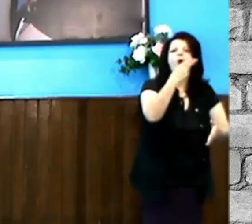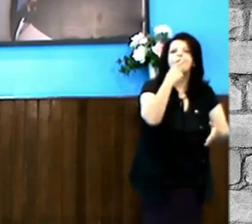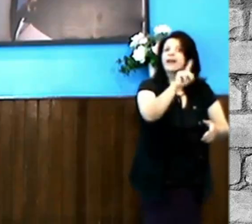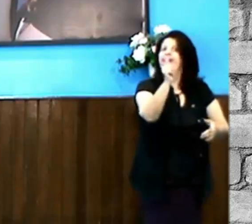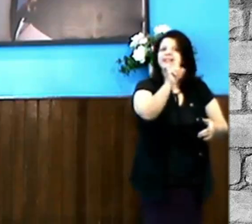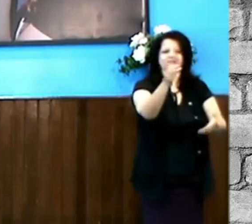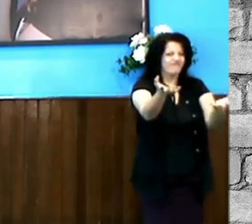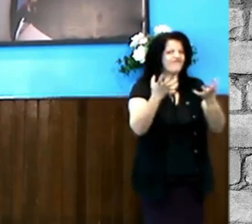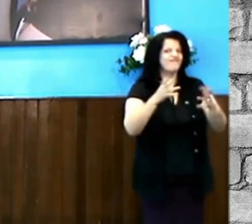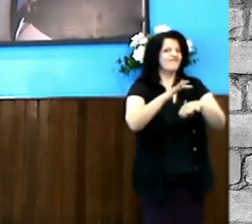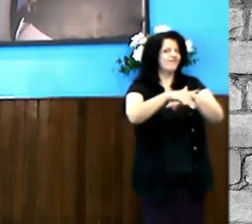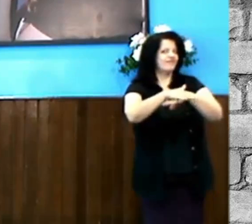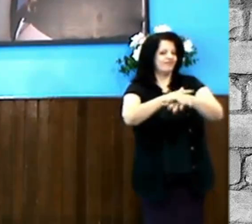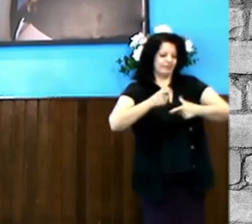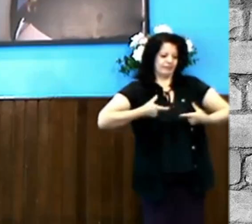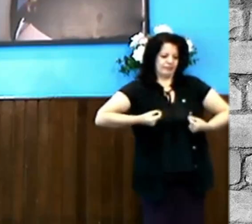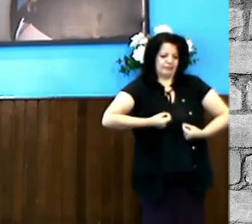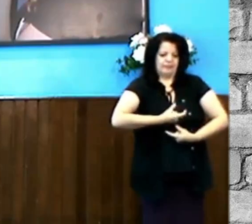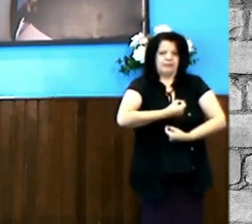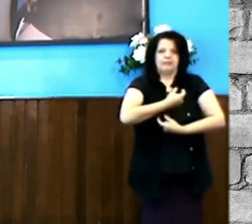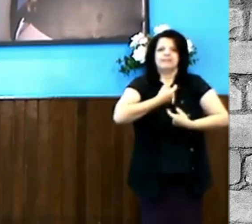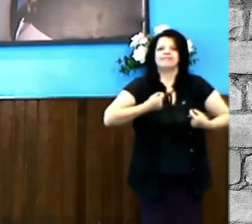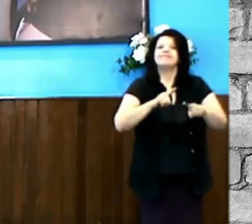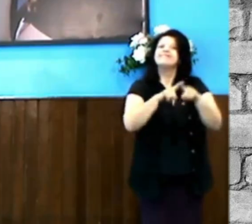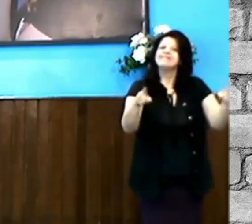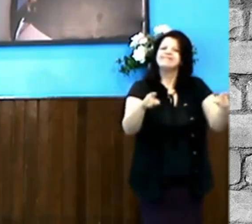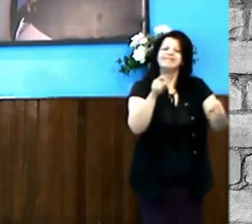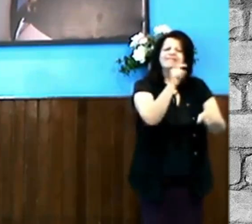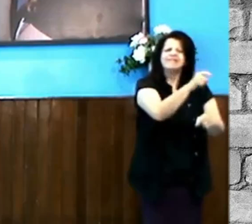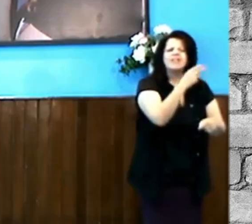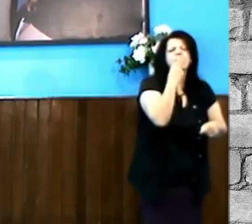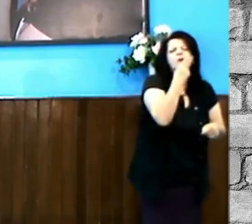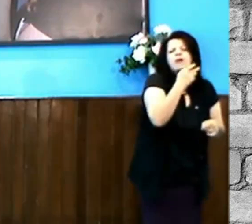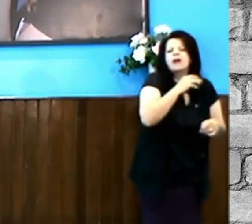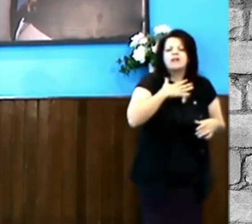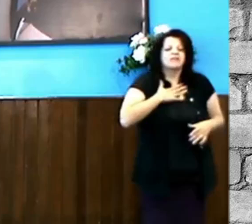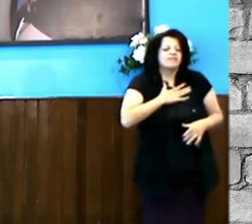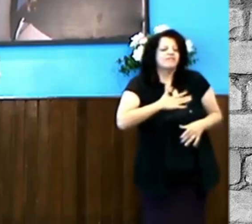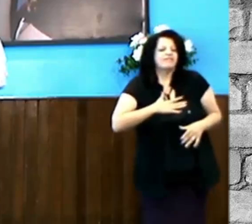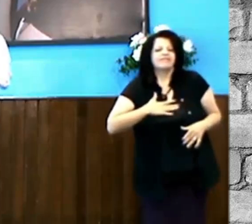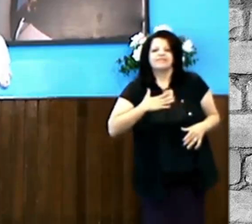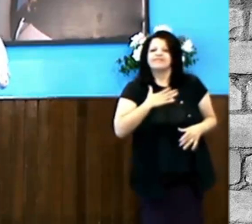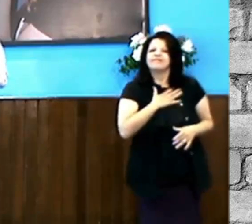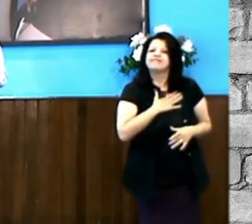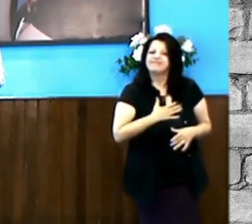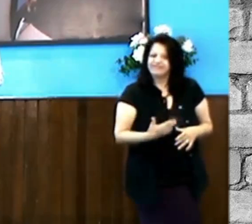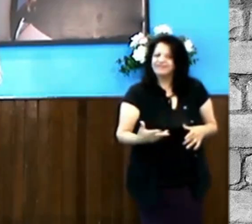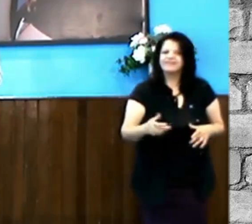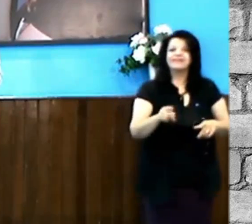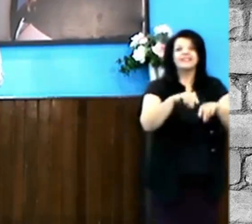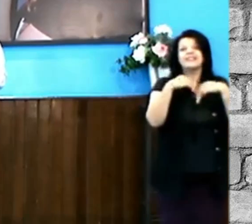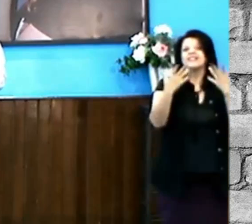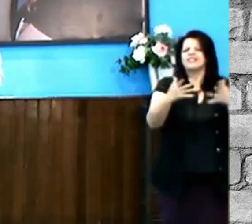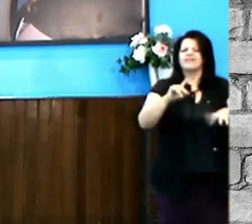de pulmão. Claro que não. Mas é porque aquilo traz para ela algum tipo de satisfação. Então veja, intoxicação tem a